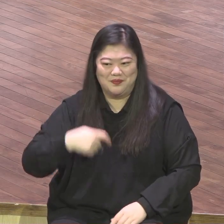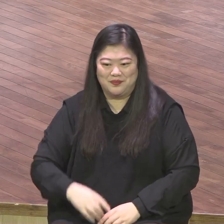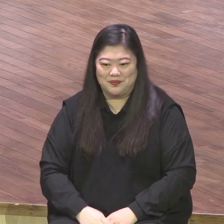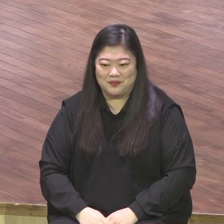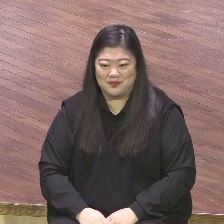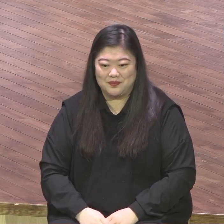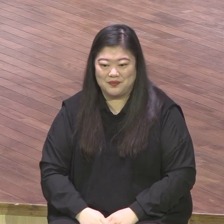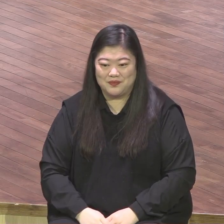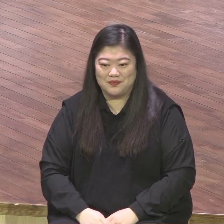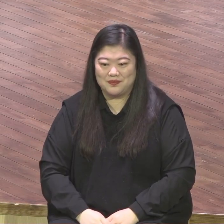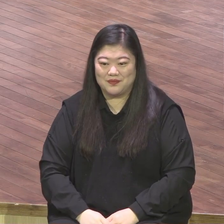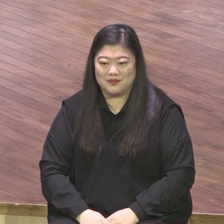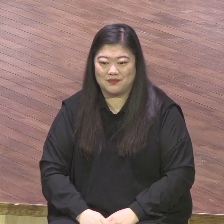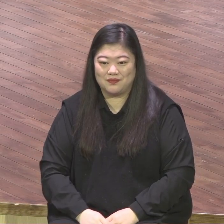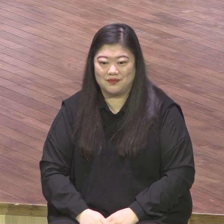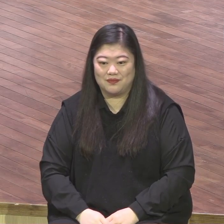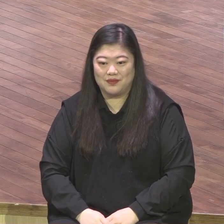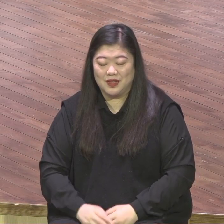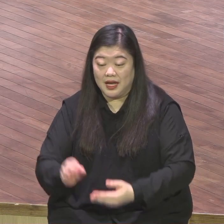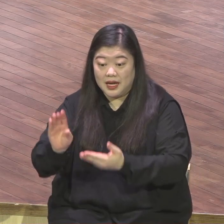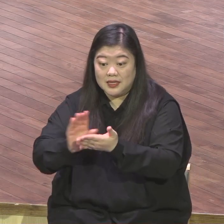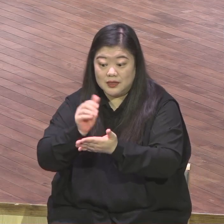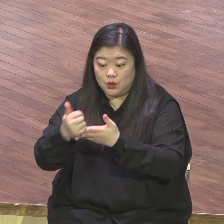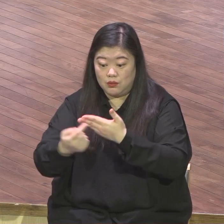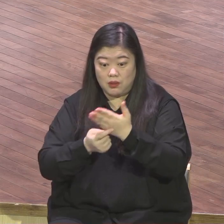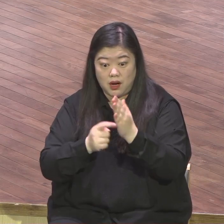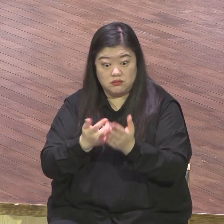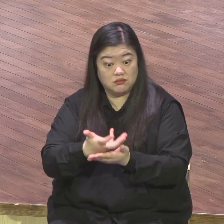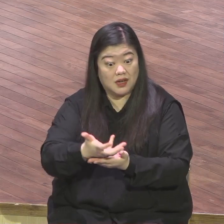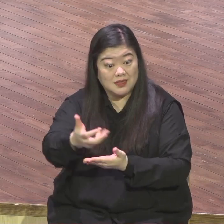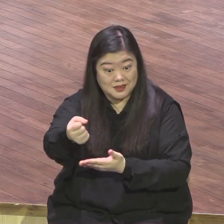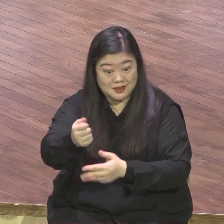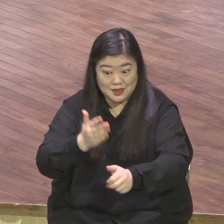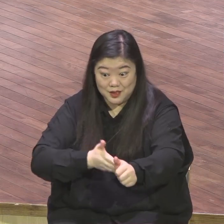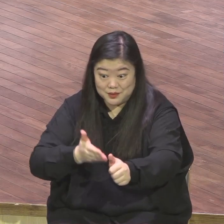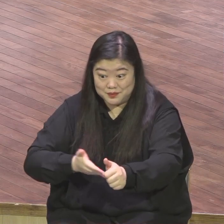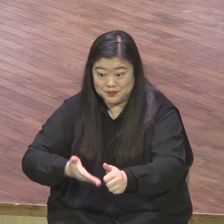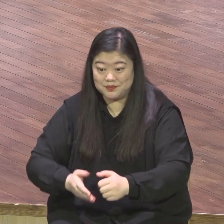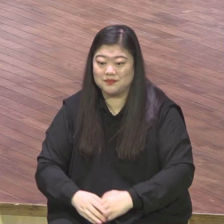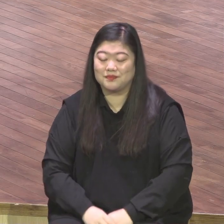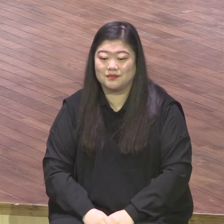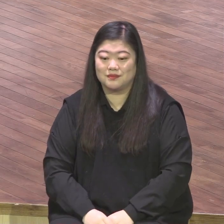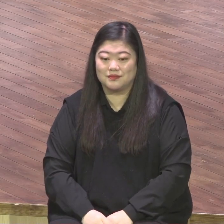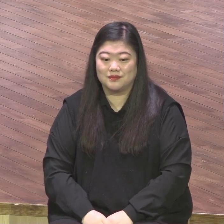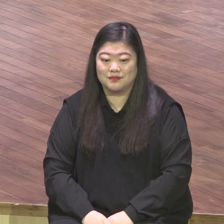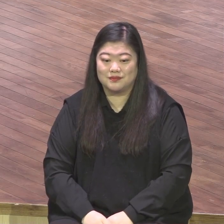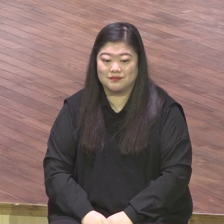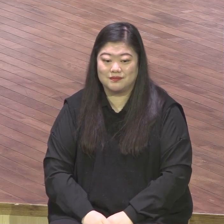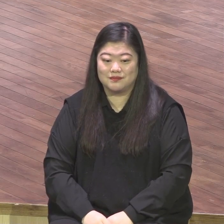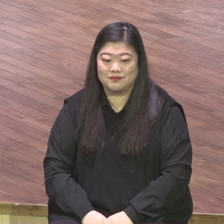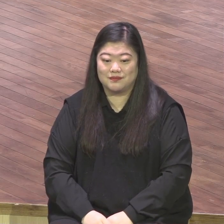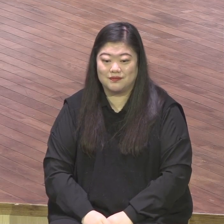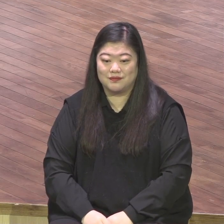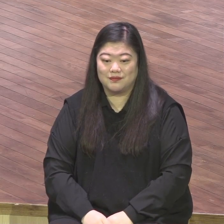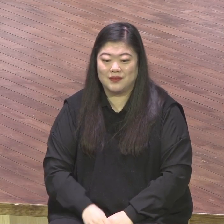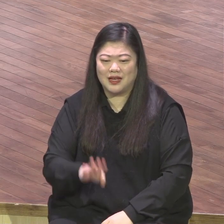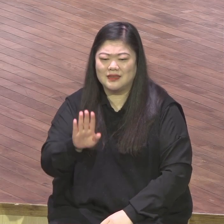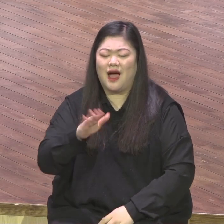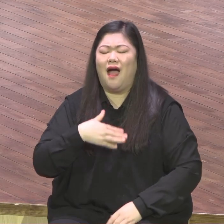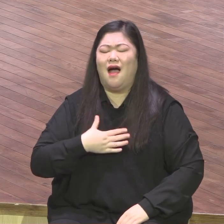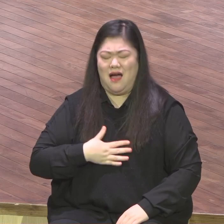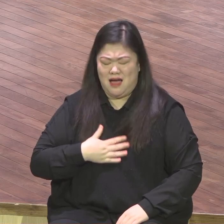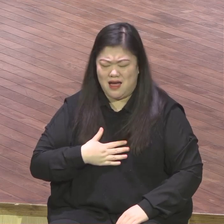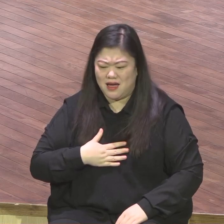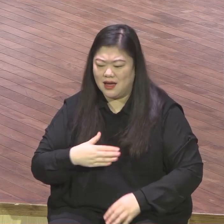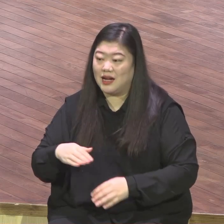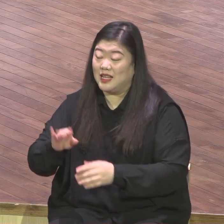끝이에요 끝. 그리스도 예수의 마음만 가지면. 그런데 우리 실상은 어떠냐. 실제로는 창세기 3장